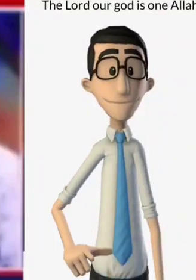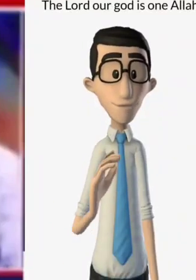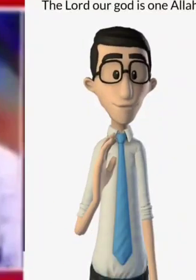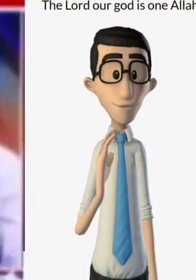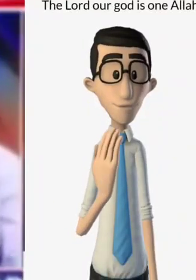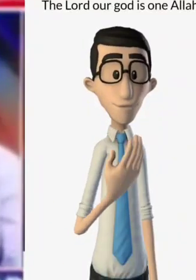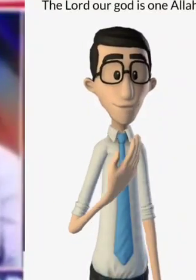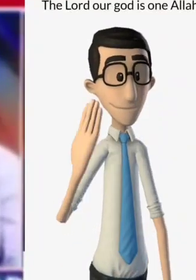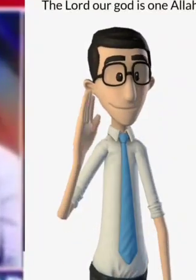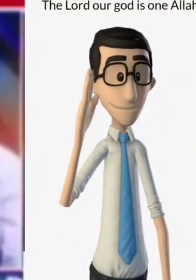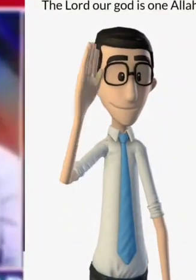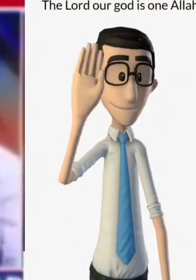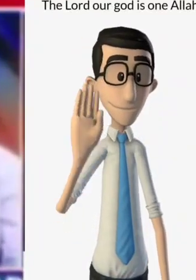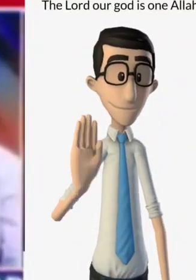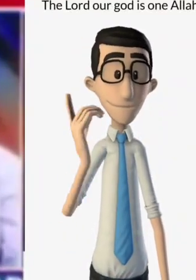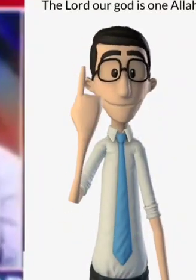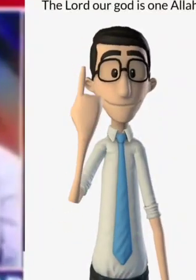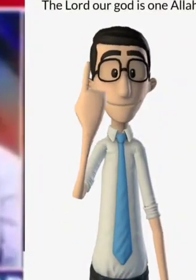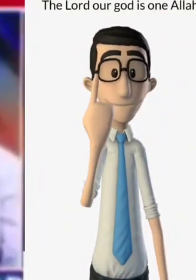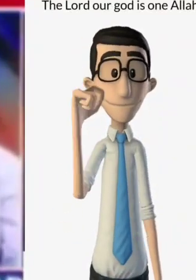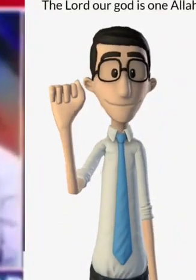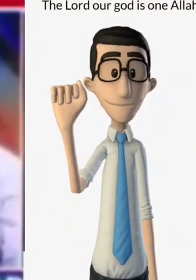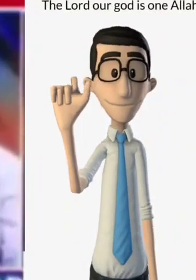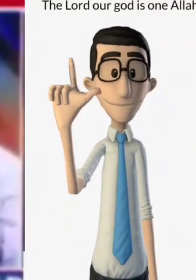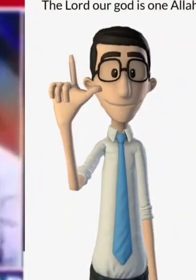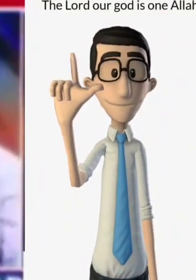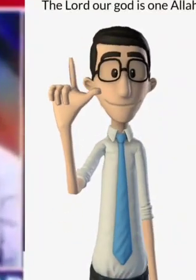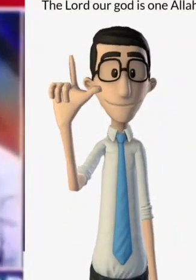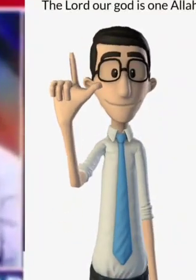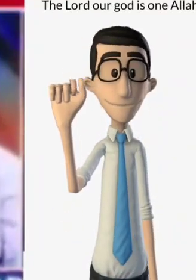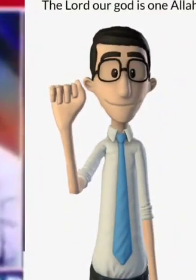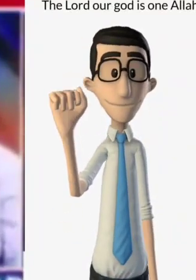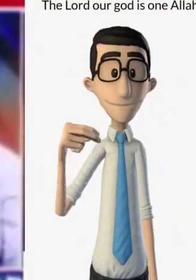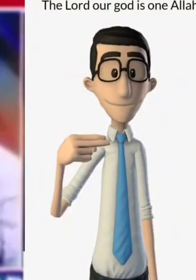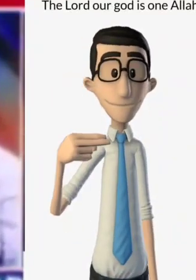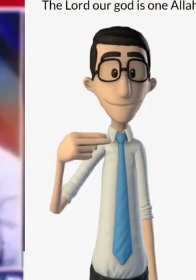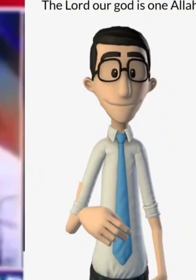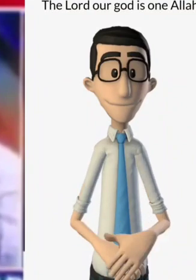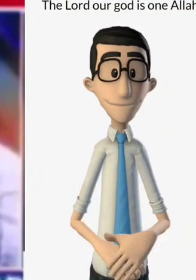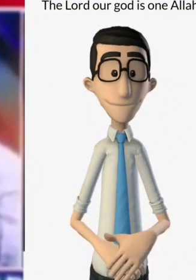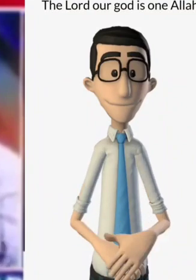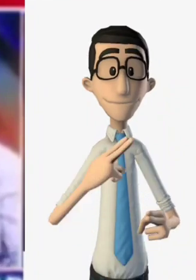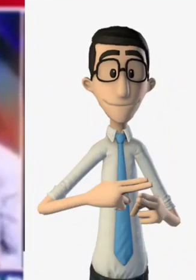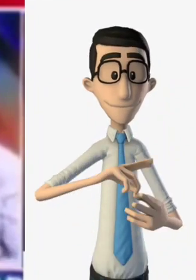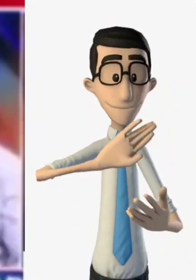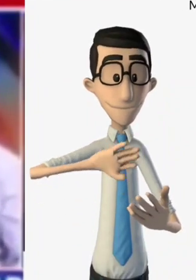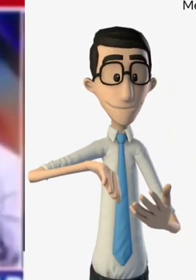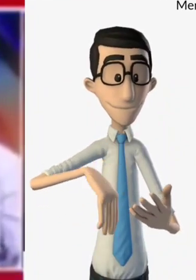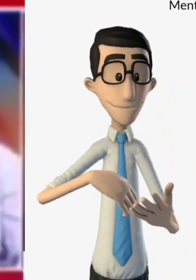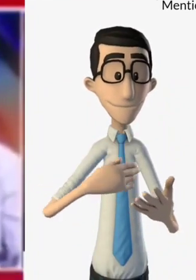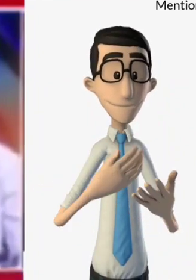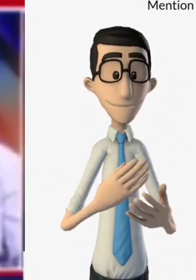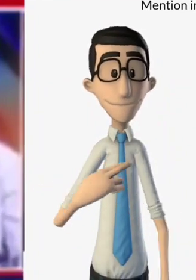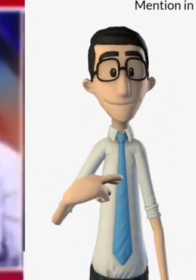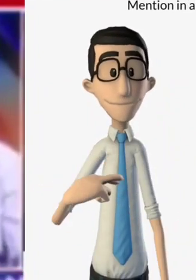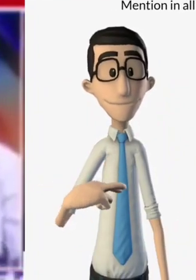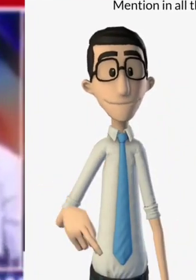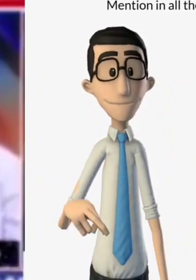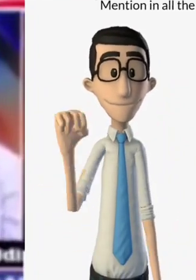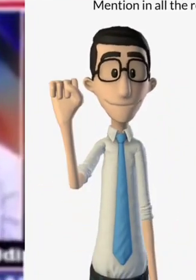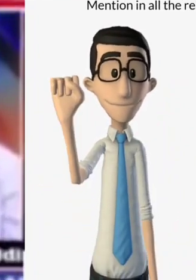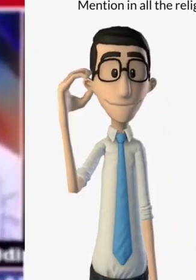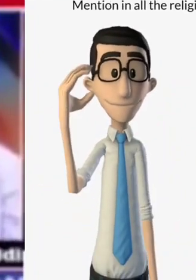ادھے کے شریعہ خوران مجید کا پہلا چیپٹر شرہ فاتحہ ورس نمبر فور پڑھیں گے اس میں لکھائے اے